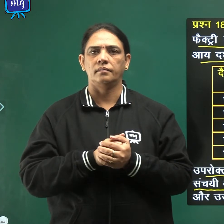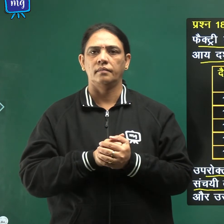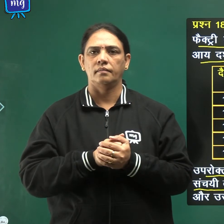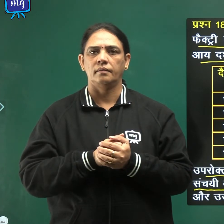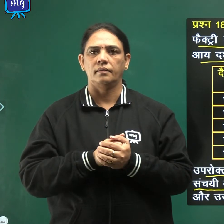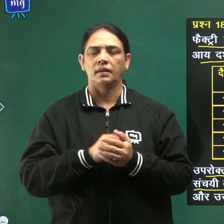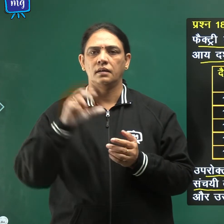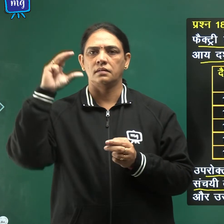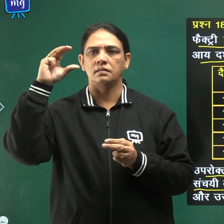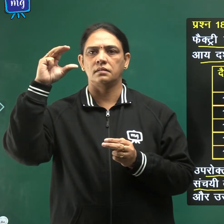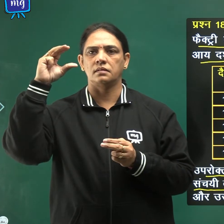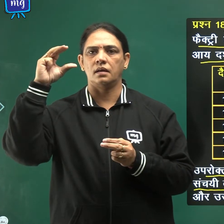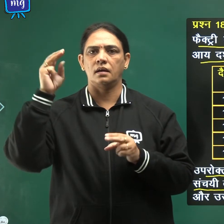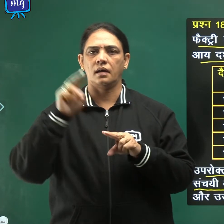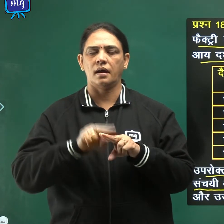संचयी बारंबारता